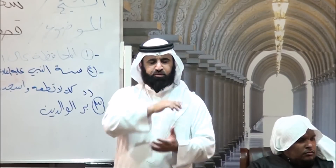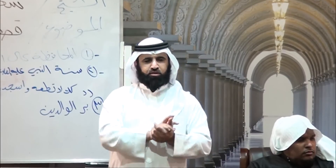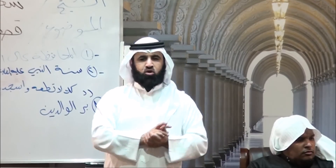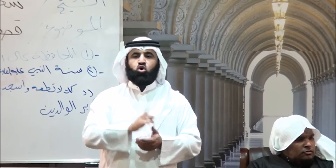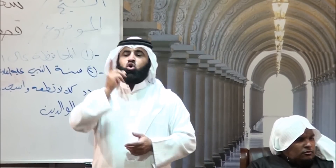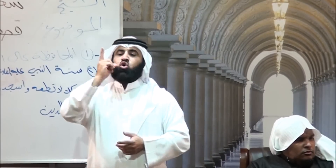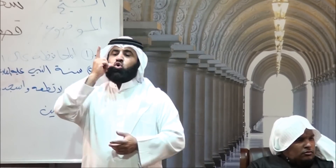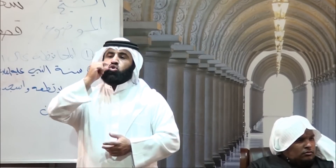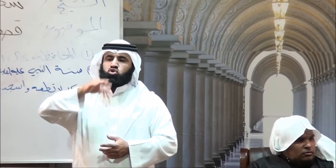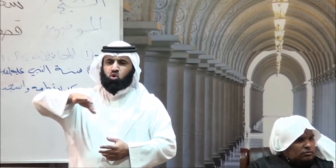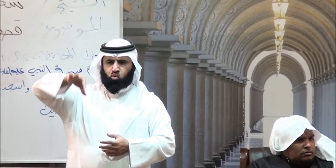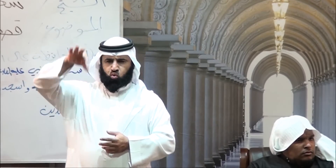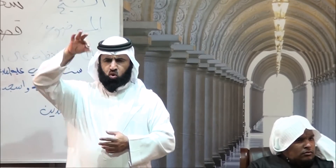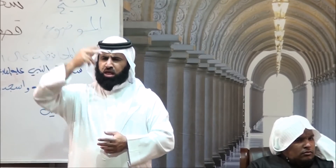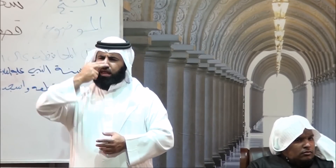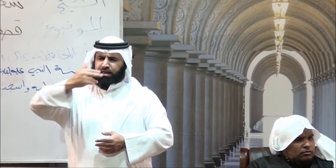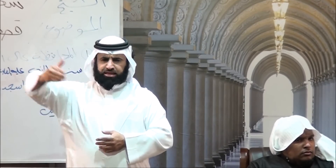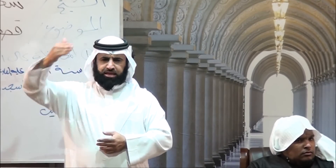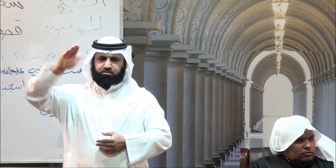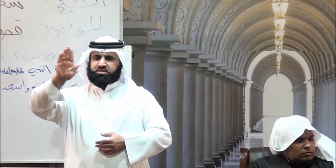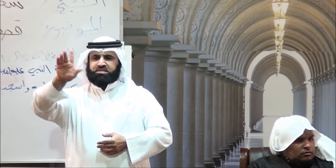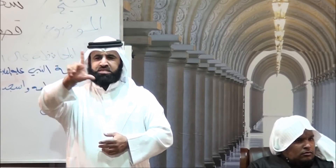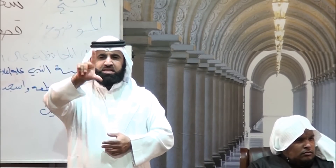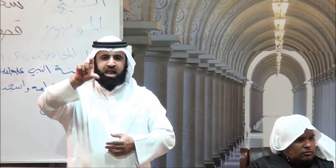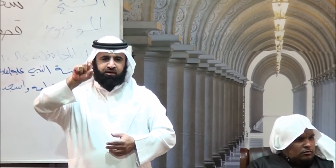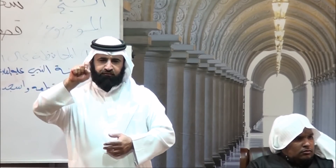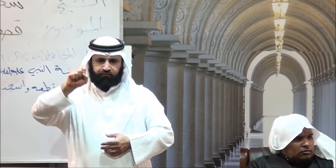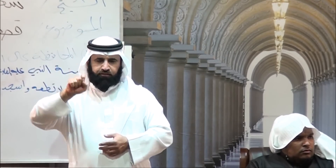كان رجل من السلف